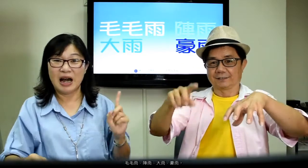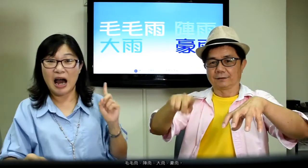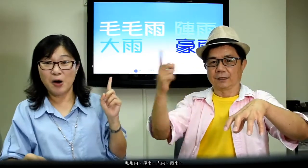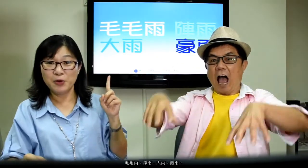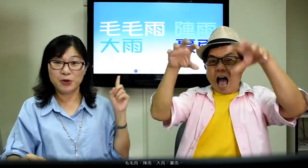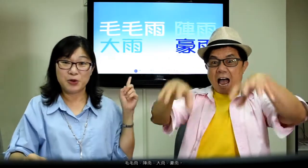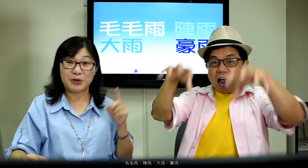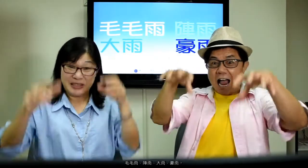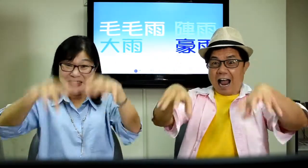好雨，